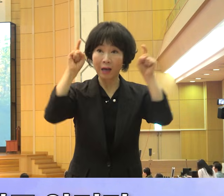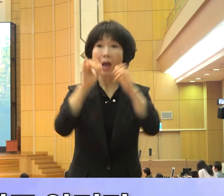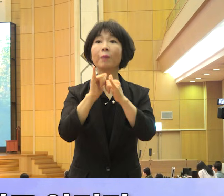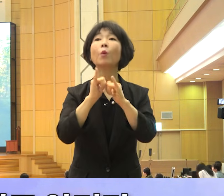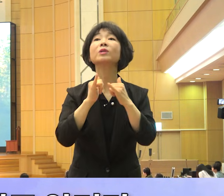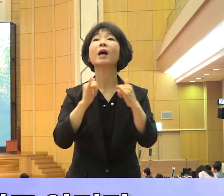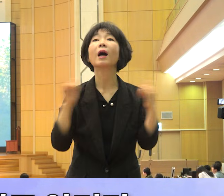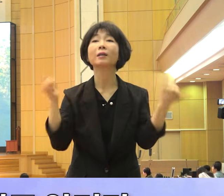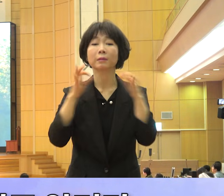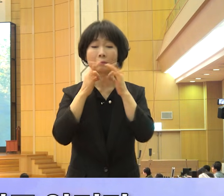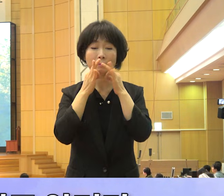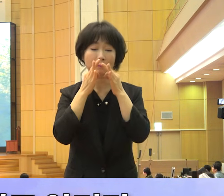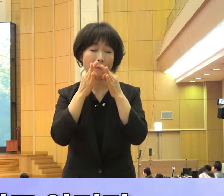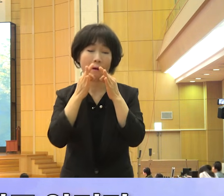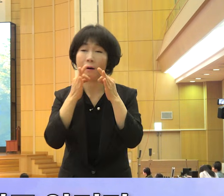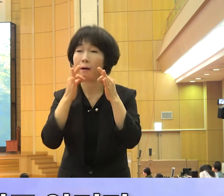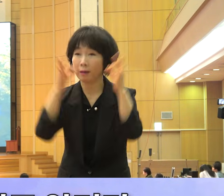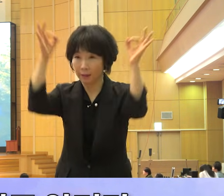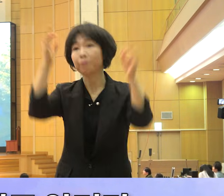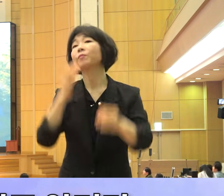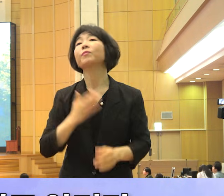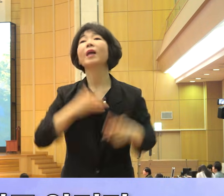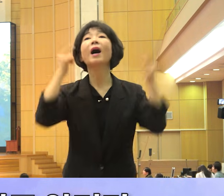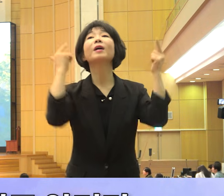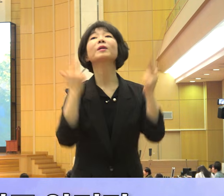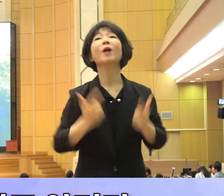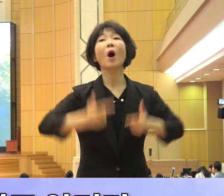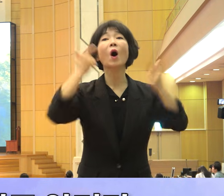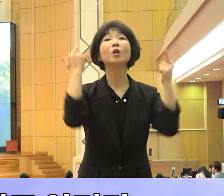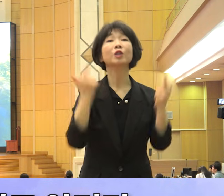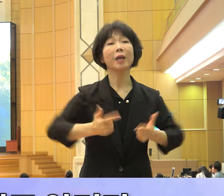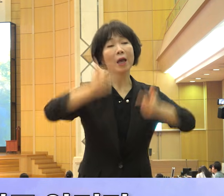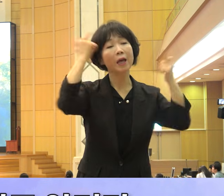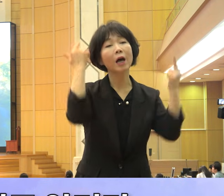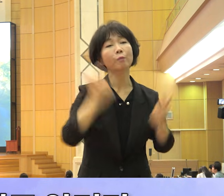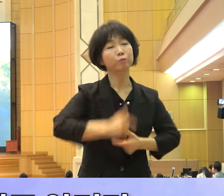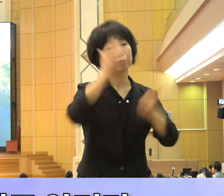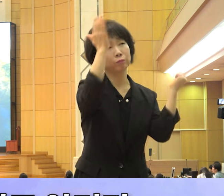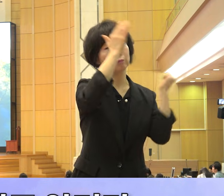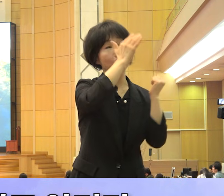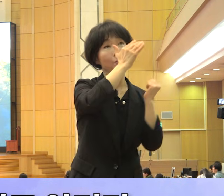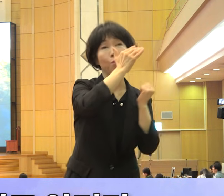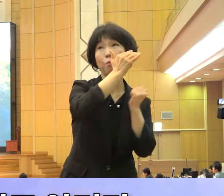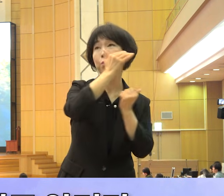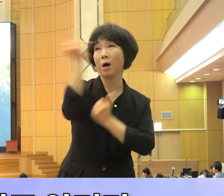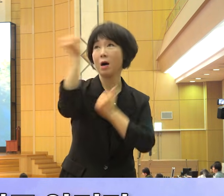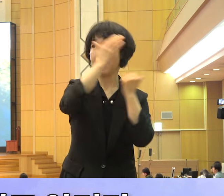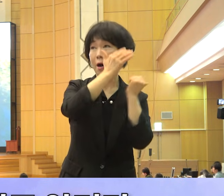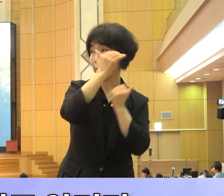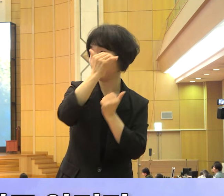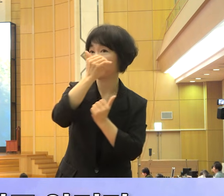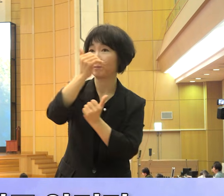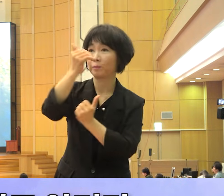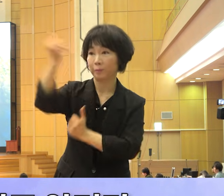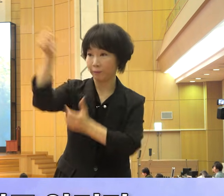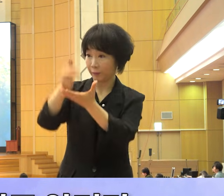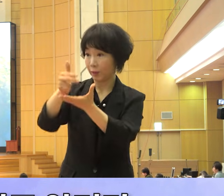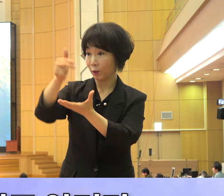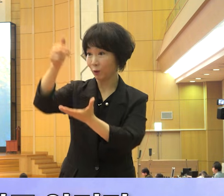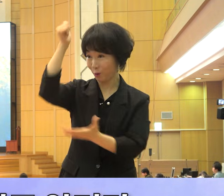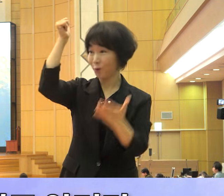사랑하는 나의 목자 음성이 나를 언제나 불러주신다.